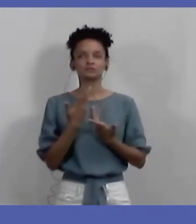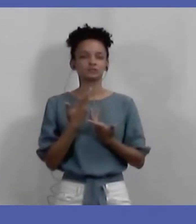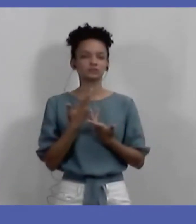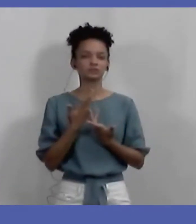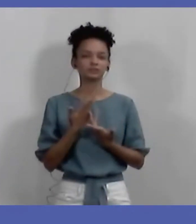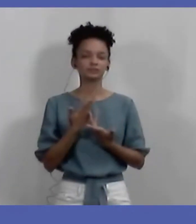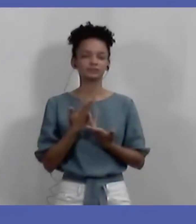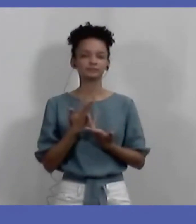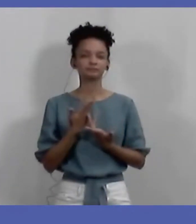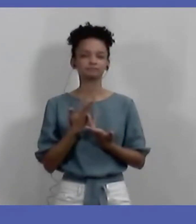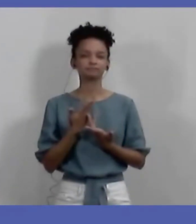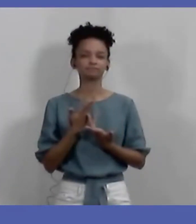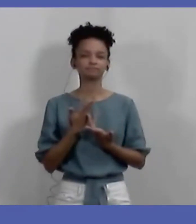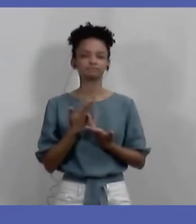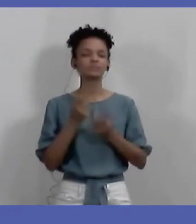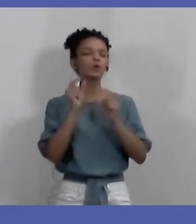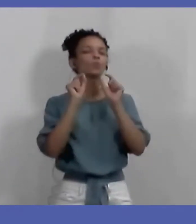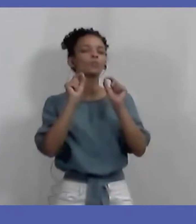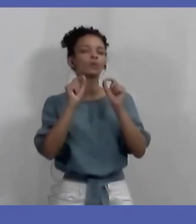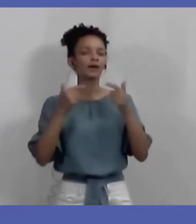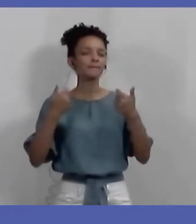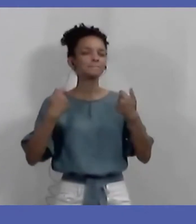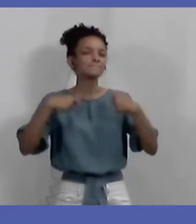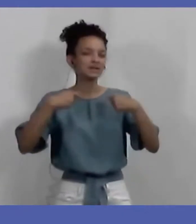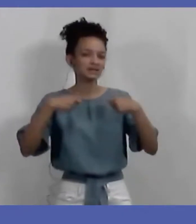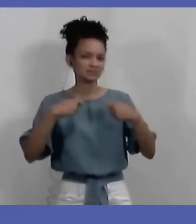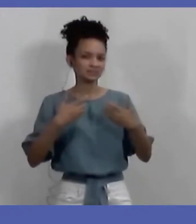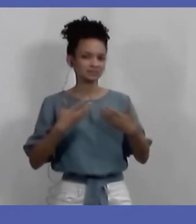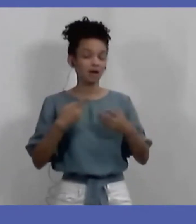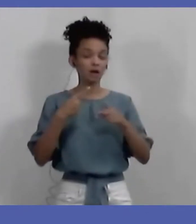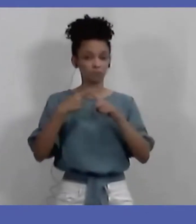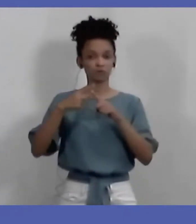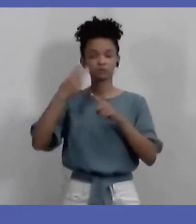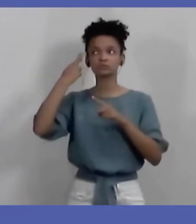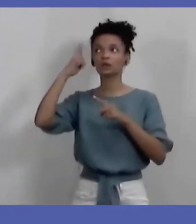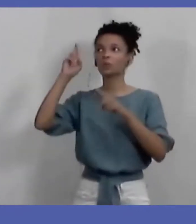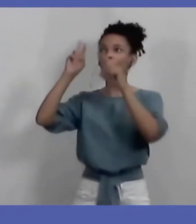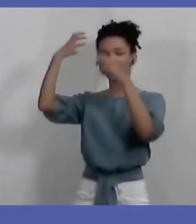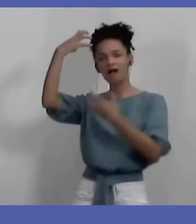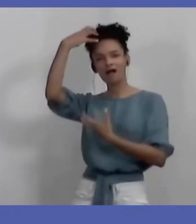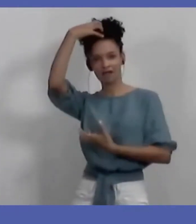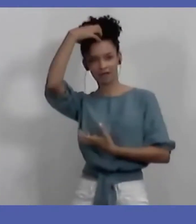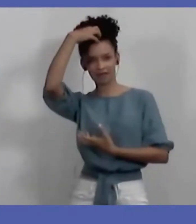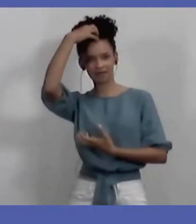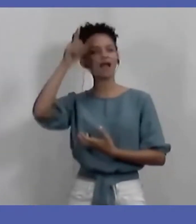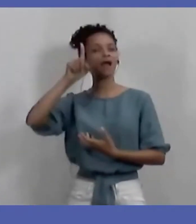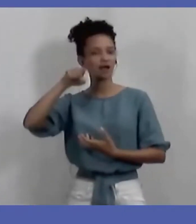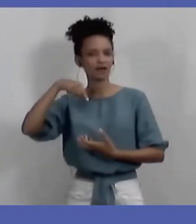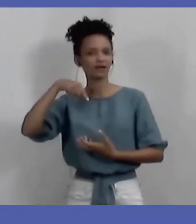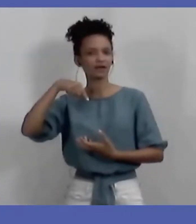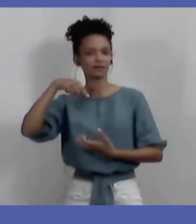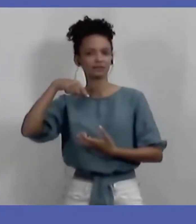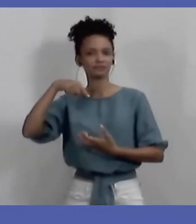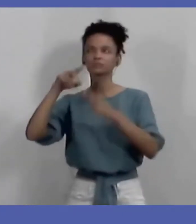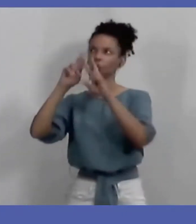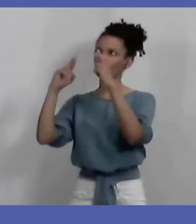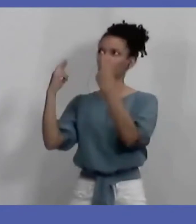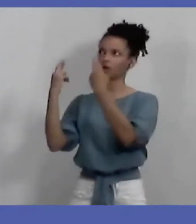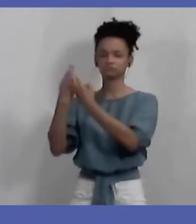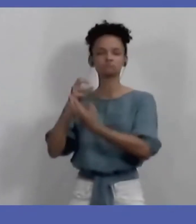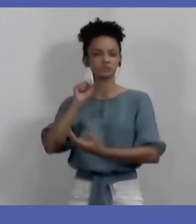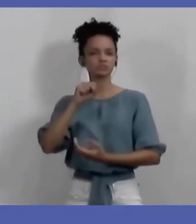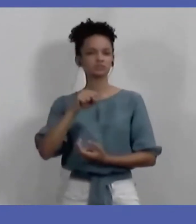O que ele precisa? Ele é rei do reino dos céus, né? Ele é rei, sem dúvida, mas